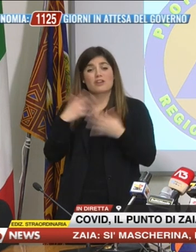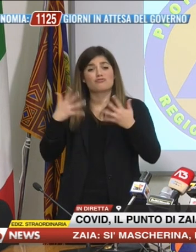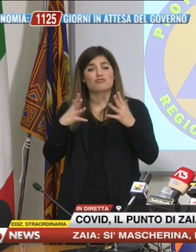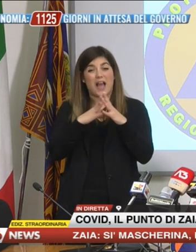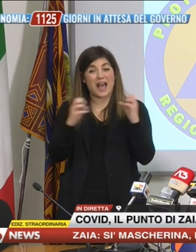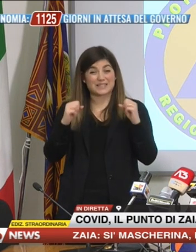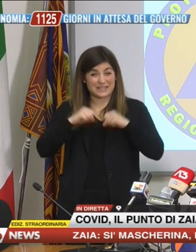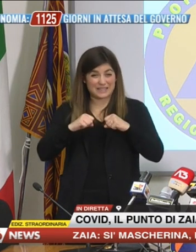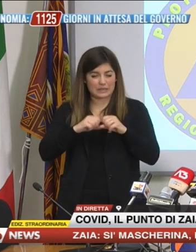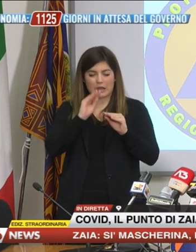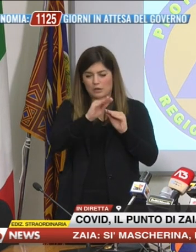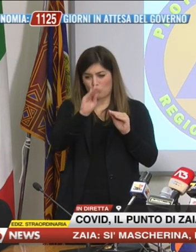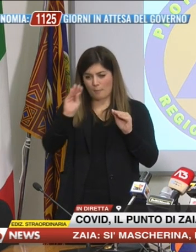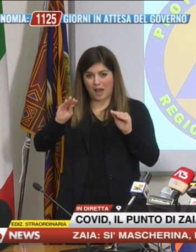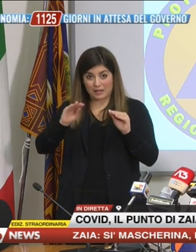sanitarie, di